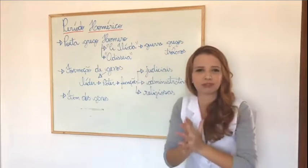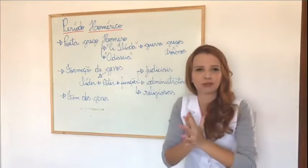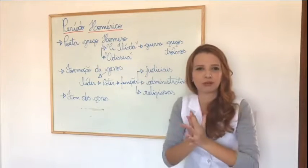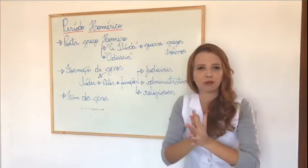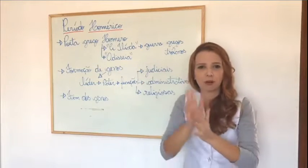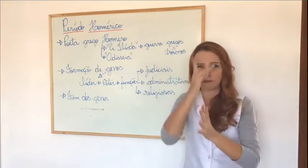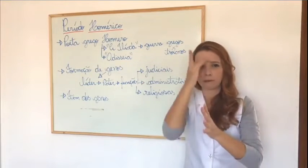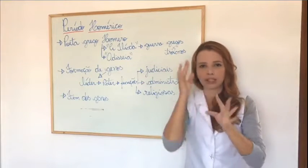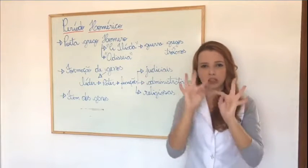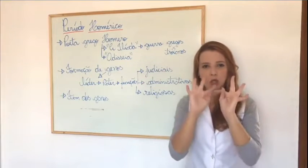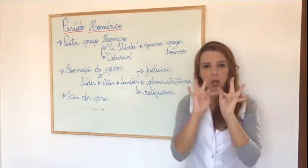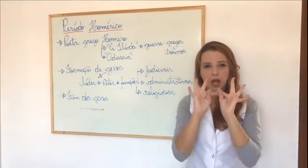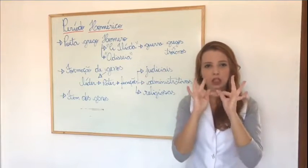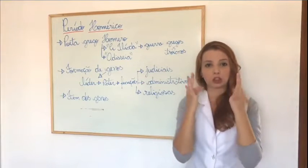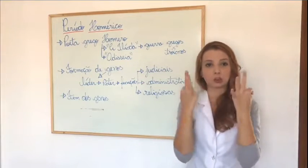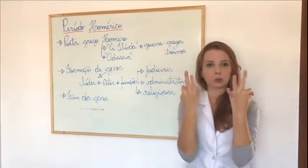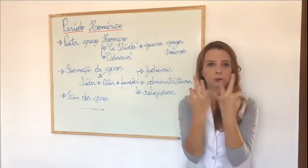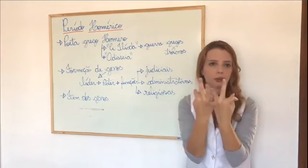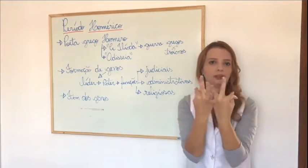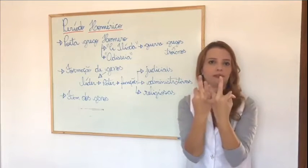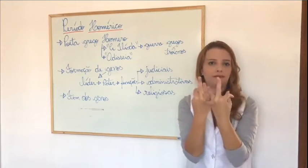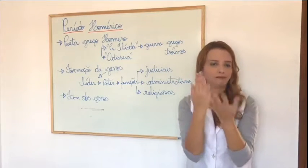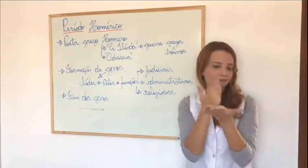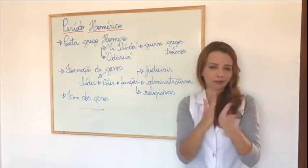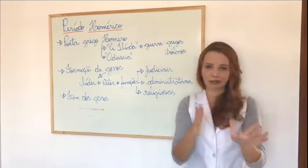troianos. E assim se deu o fim da guerra.